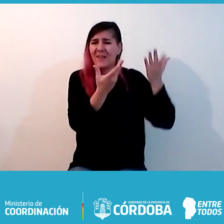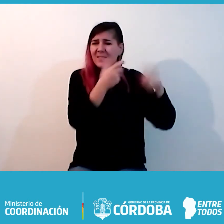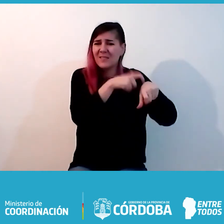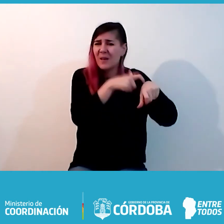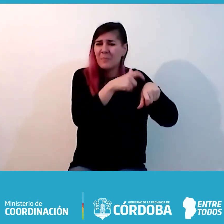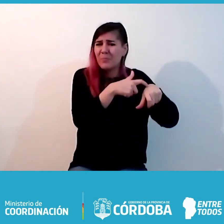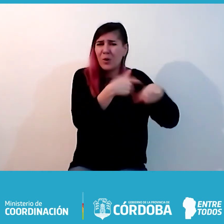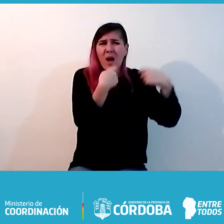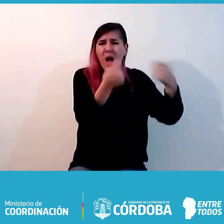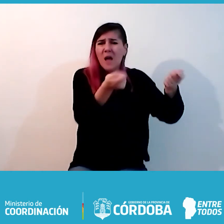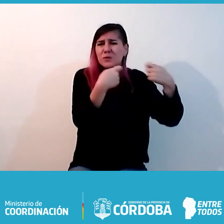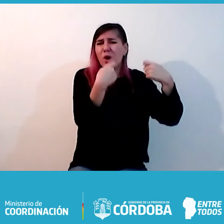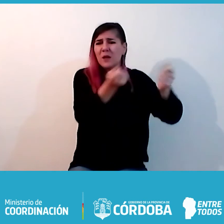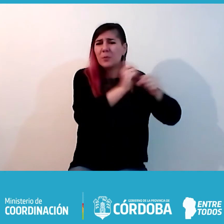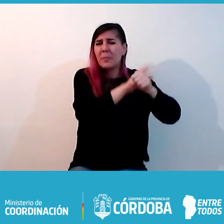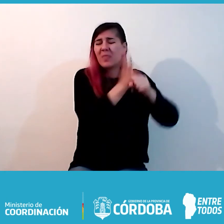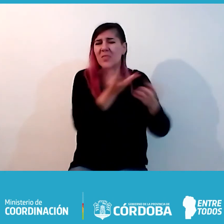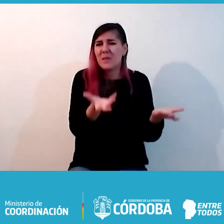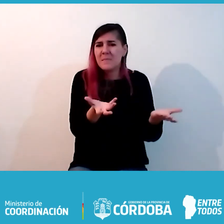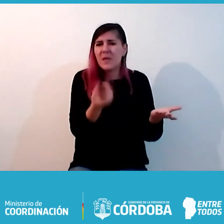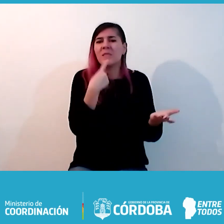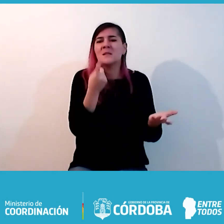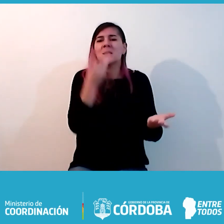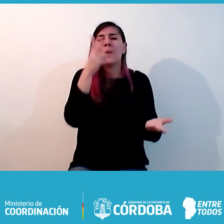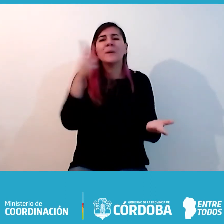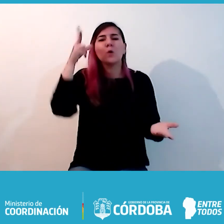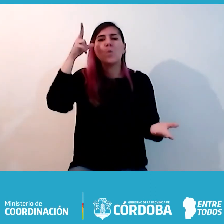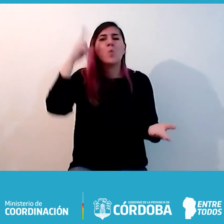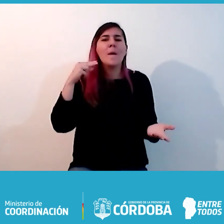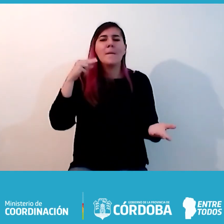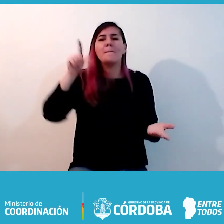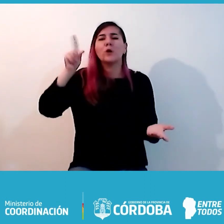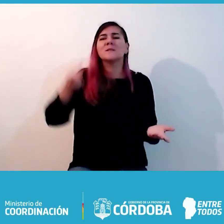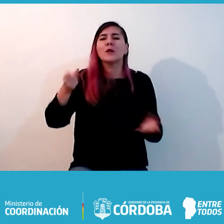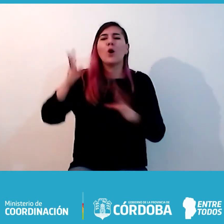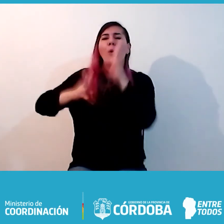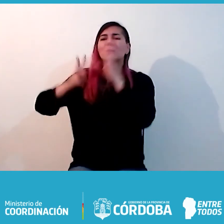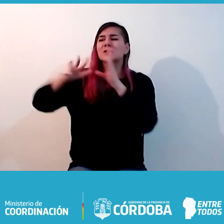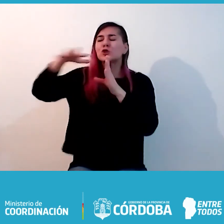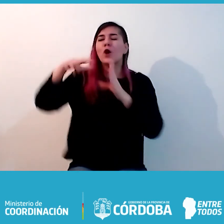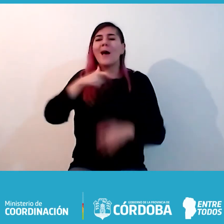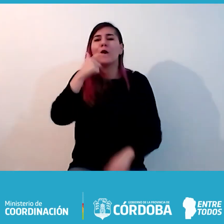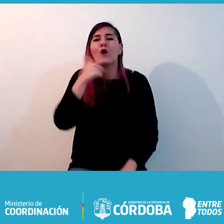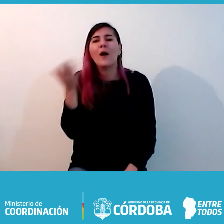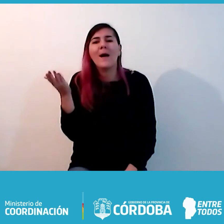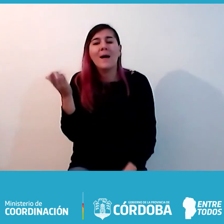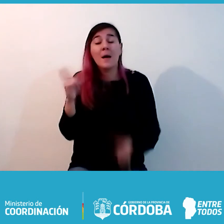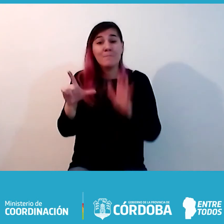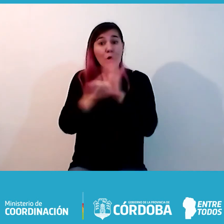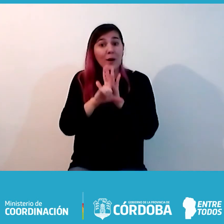pandemia. En este estudio de impacto ambiental se dice que el 29% del bosque por donde va a pasar la trasa es zona roja, zona que por